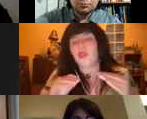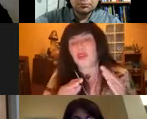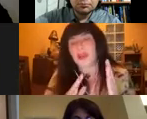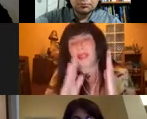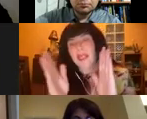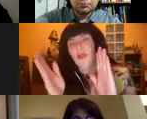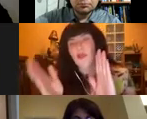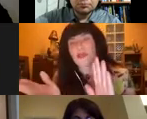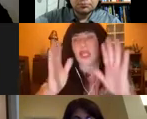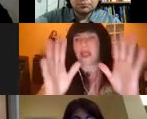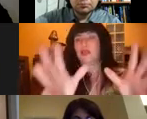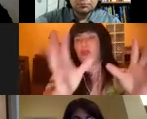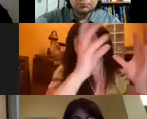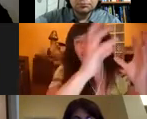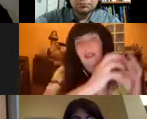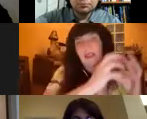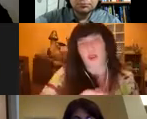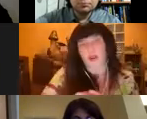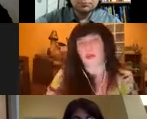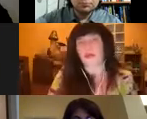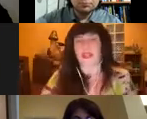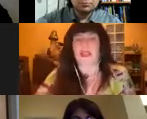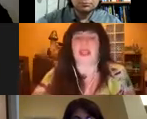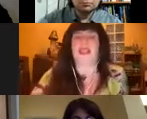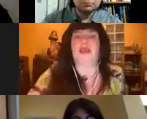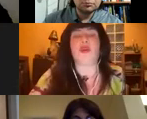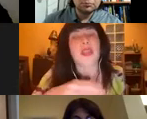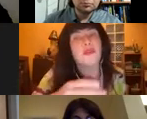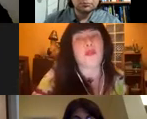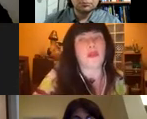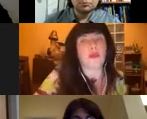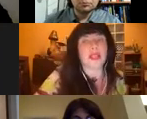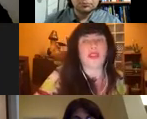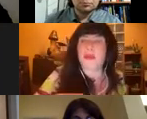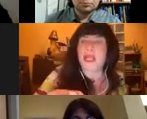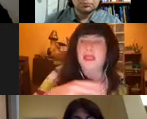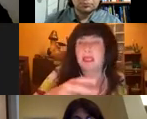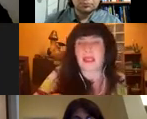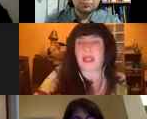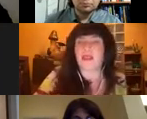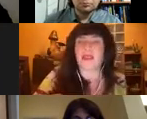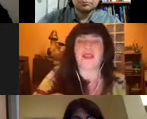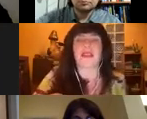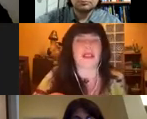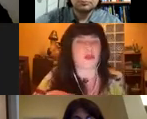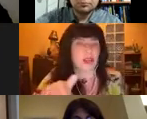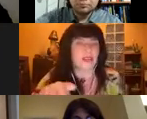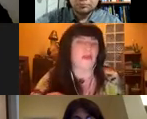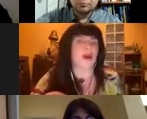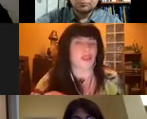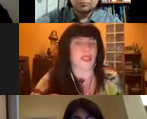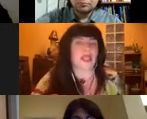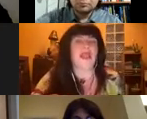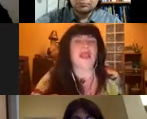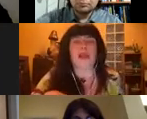el punto de partida en el uso, que es todo este corpus, ¿verdad?, que tenemos y que fuimos usando de manera distinta en estos diferentes resultados que